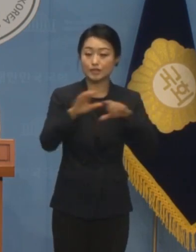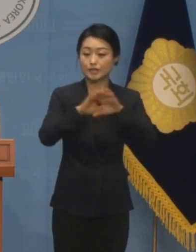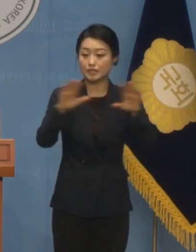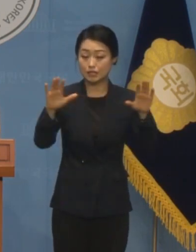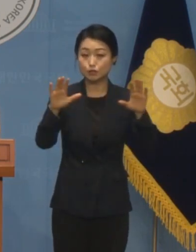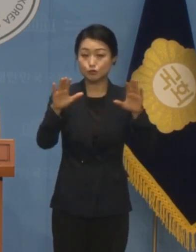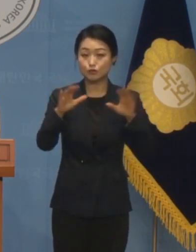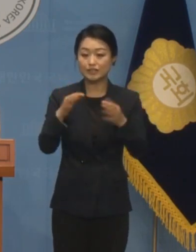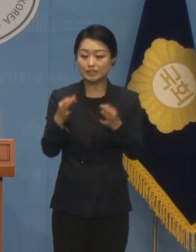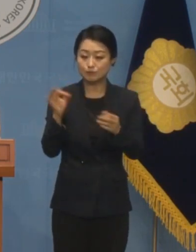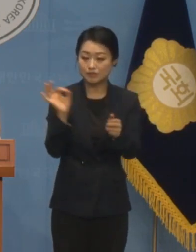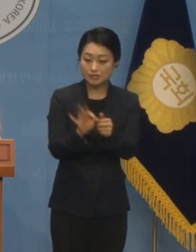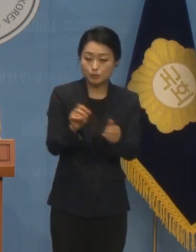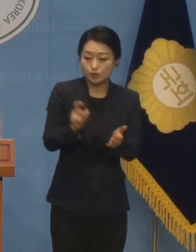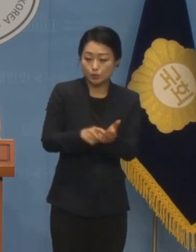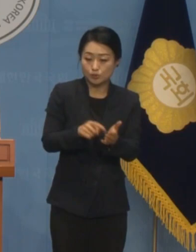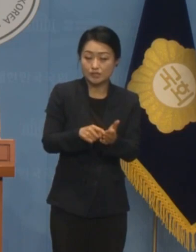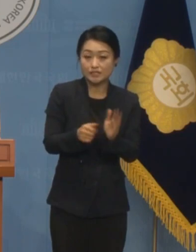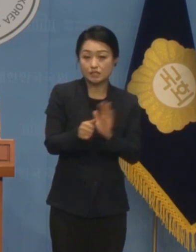위한 지원을 하며